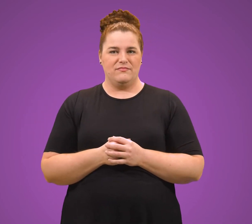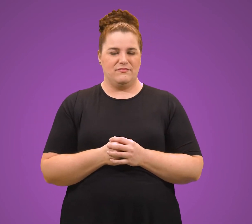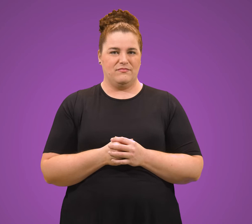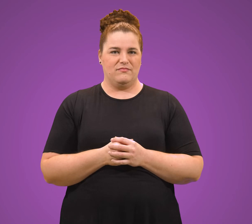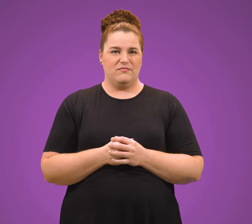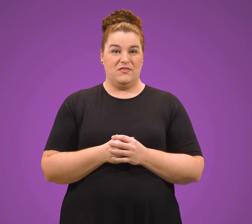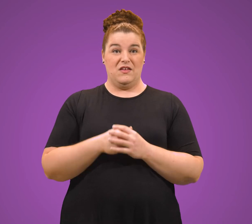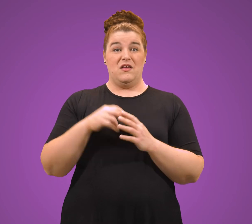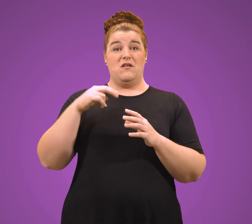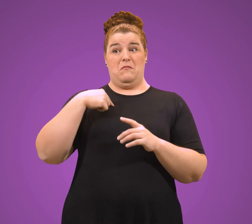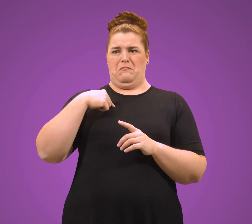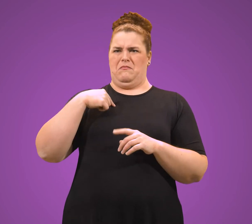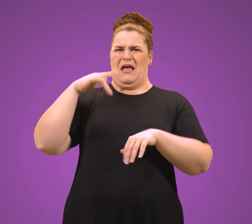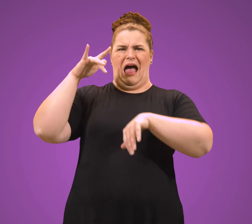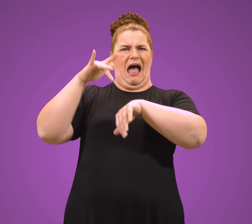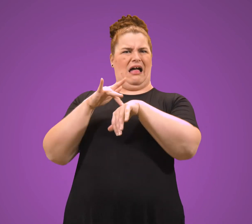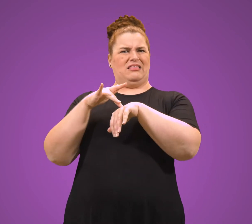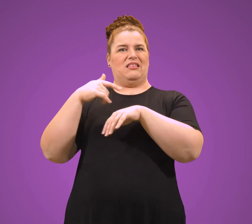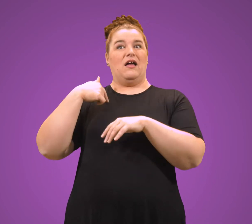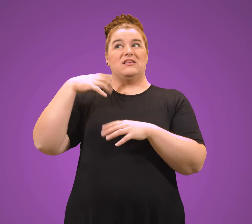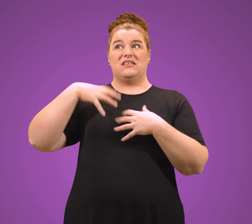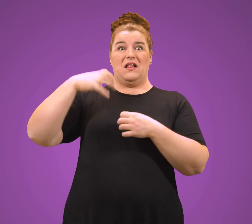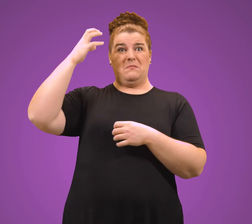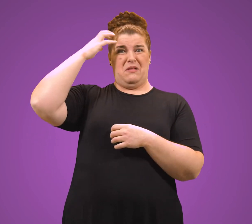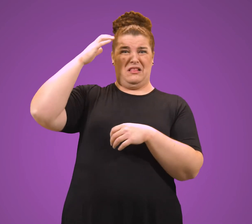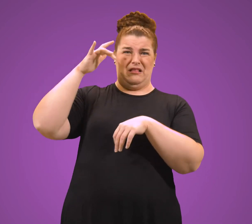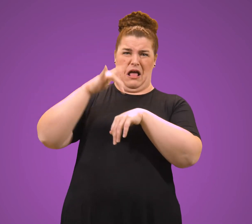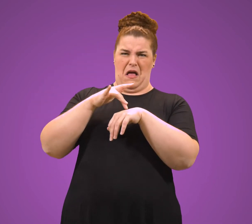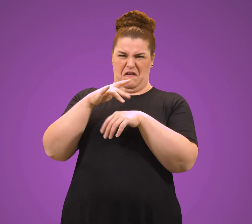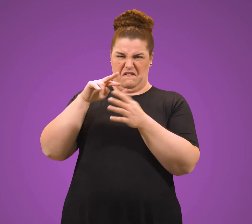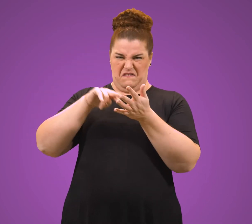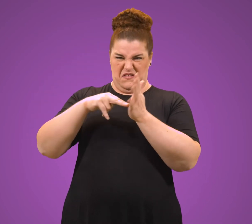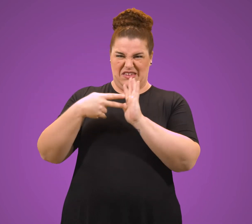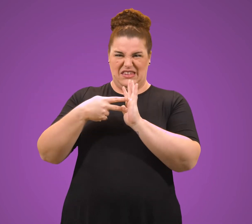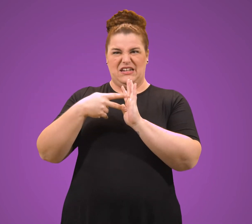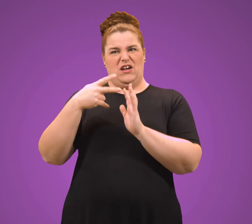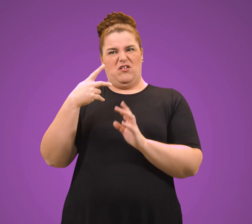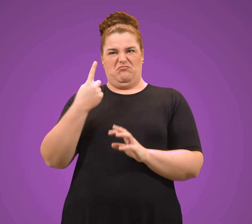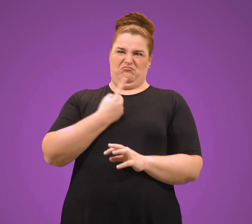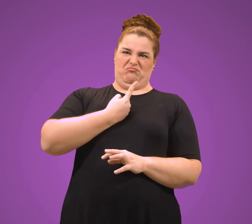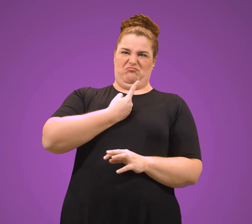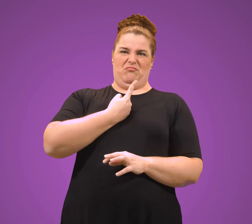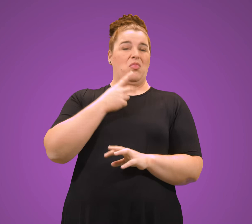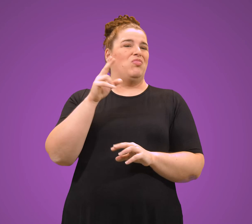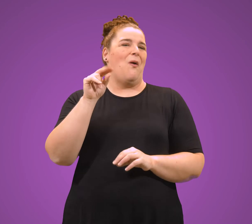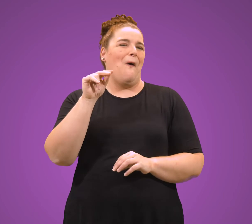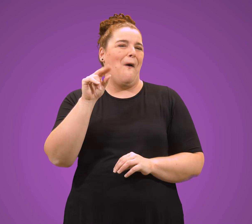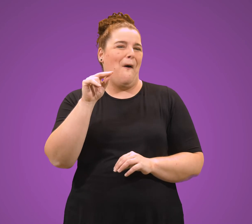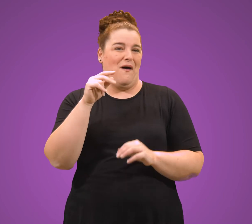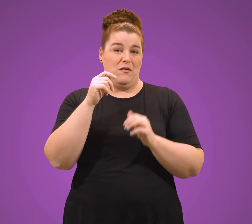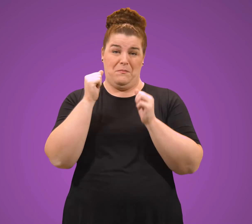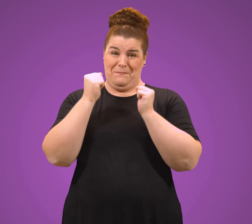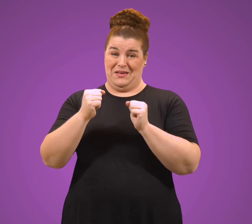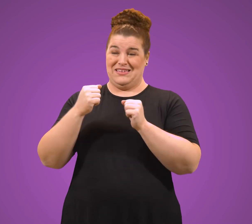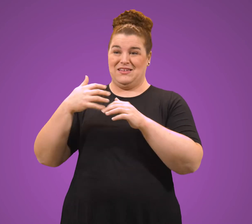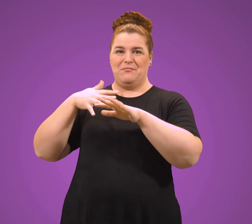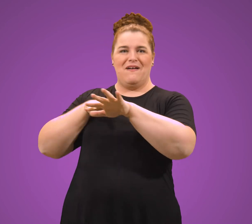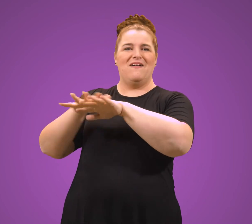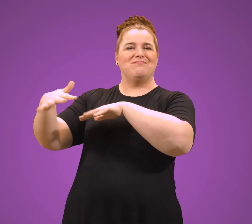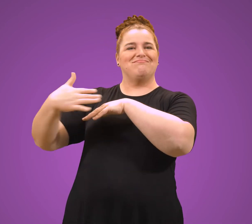Donc, atteindre et maintenir une bonne santé mentale n'est pas l'affaire d'une seule personne. En fait, chaque milieu et chaque